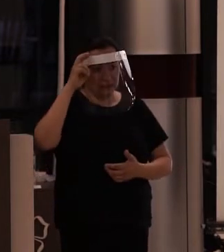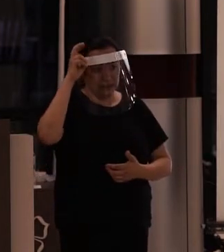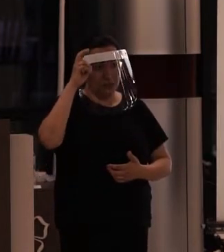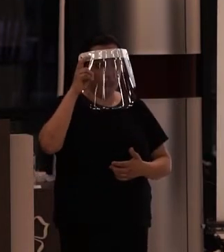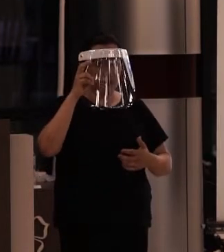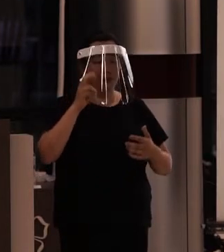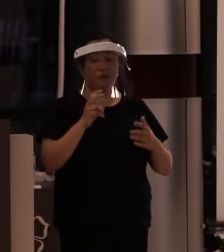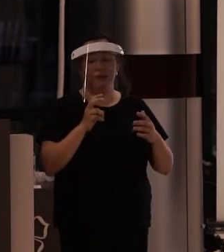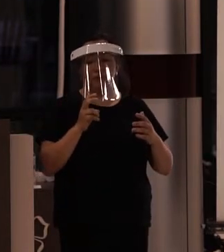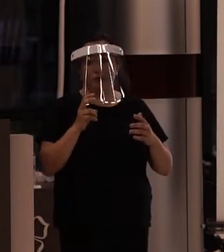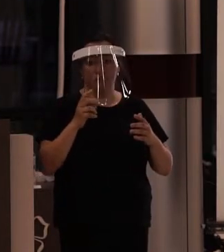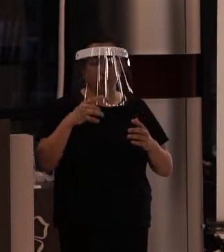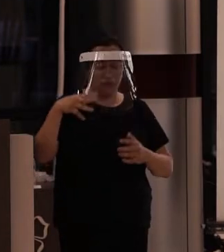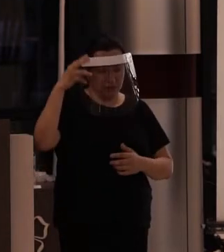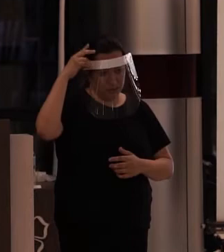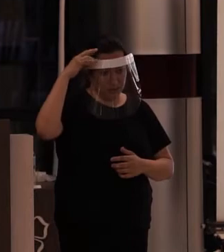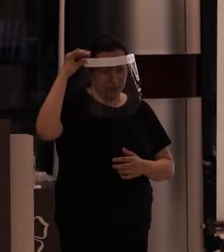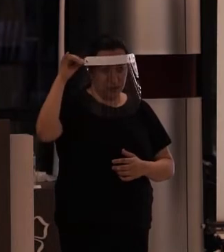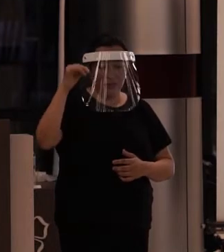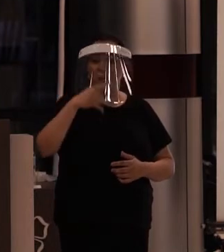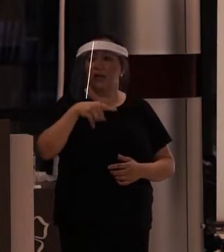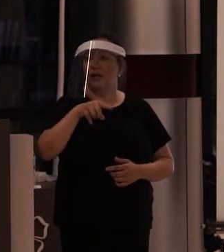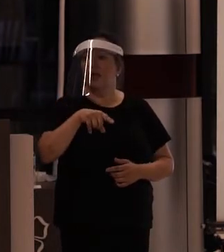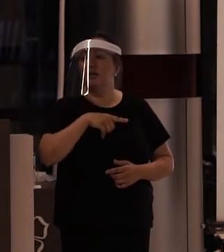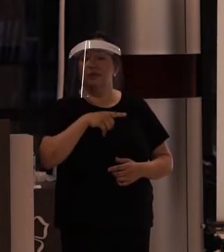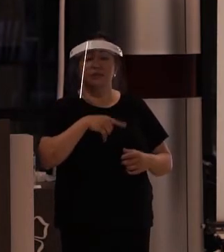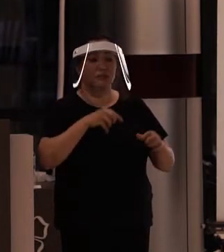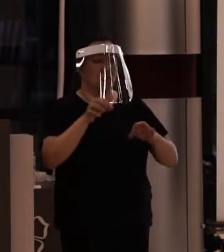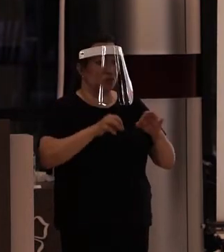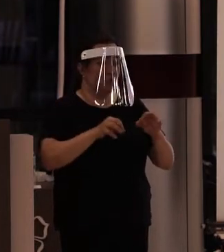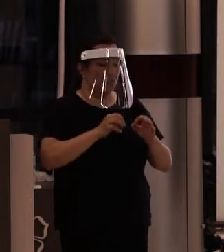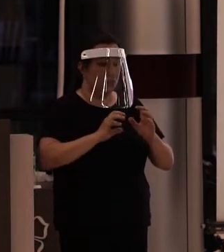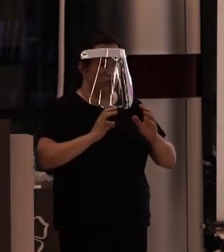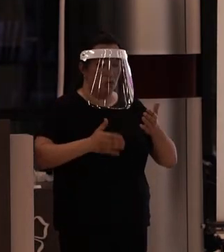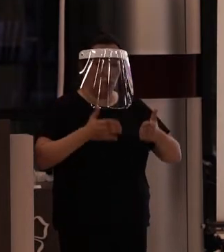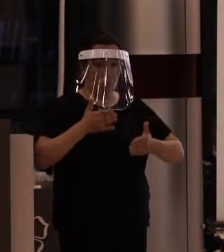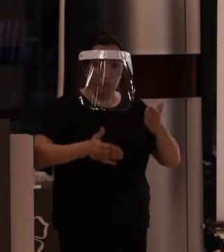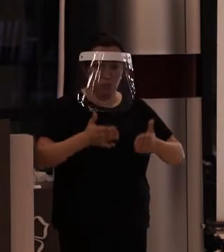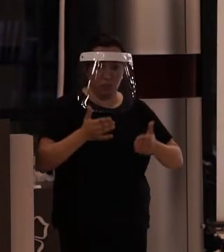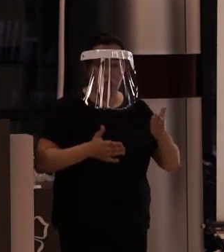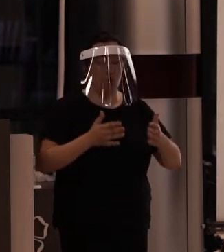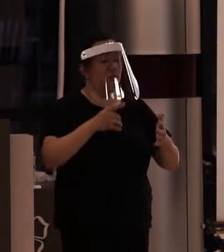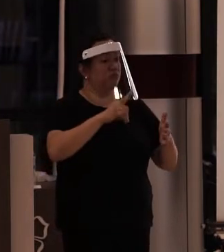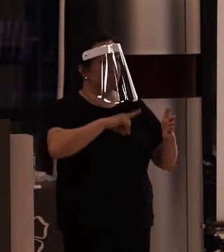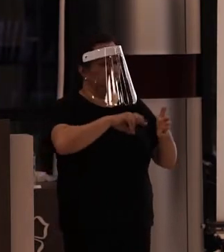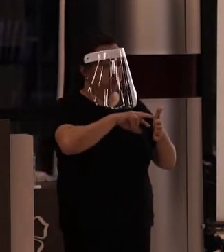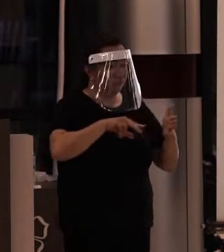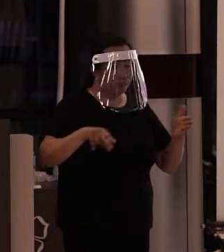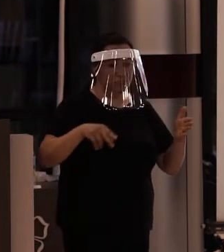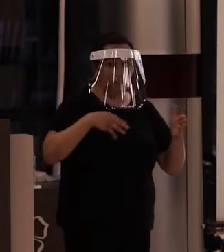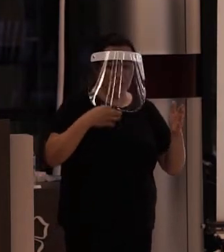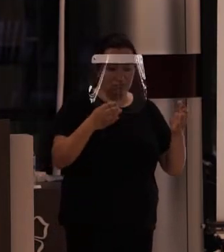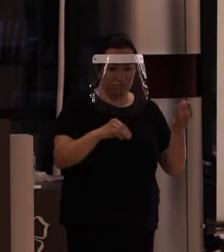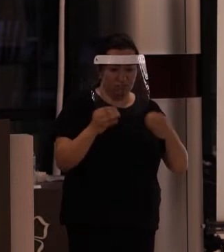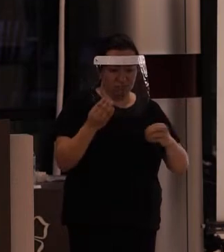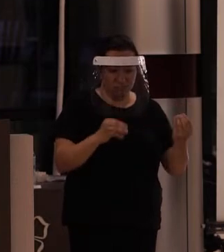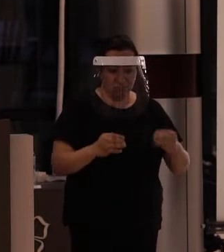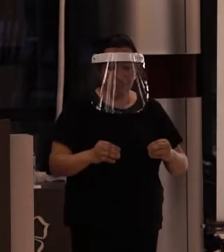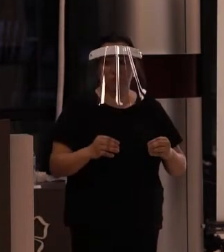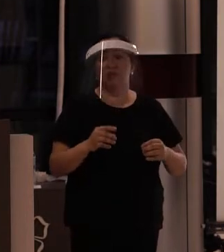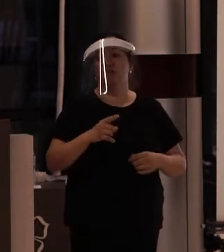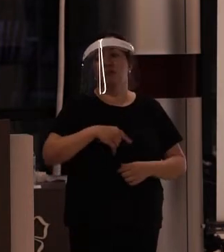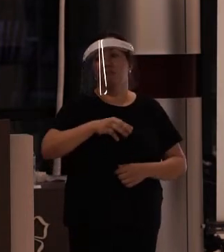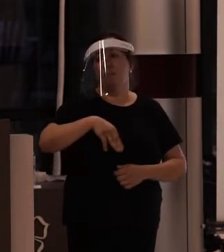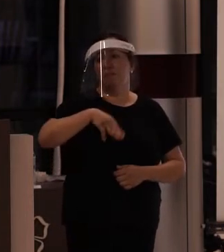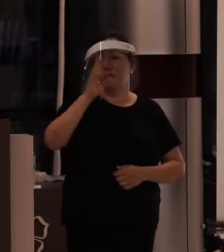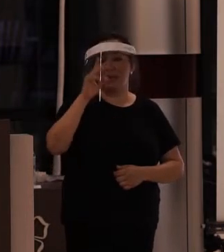que é o que a gente também mexe. Nós trabalhamos com detecção de falhas através de técnicas preditivas de inteligência artificial. Na verdade, eu estou